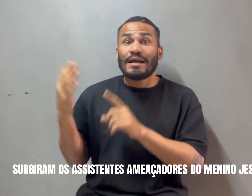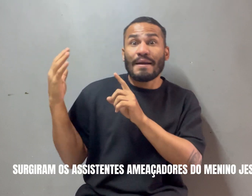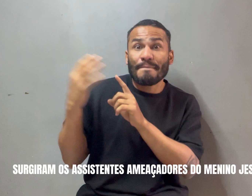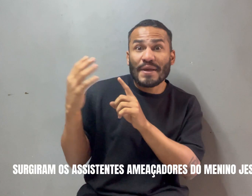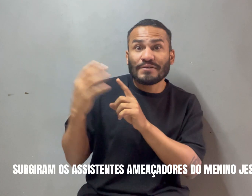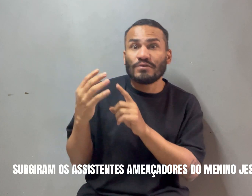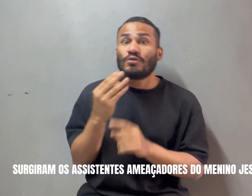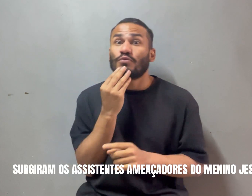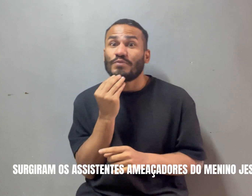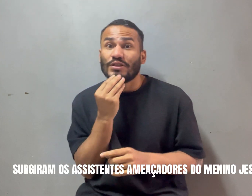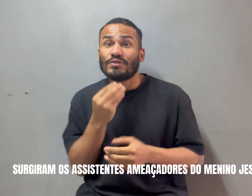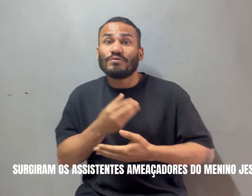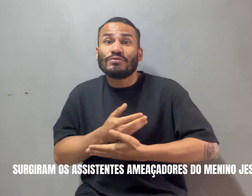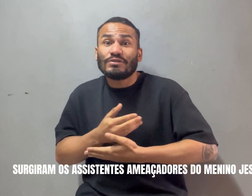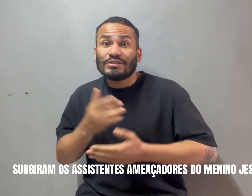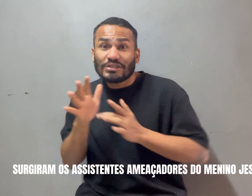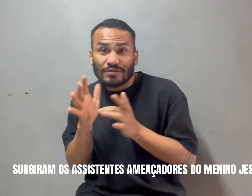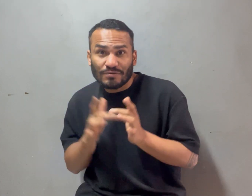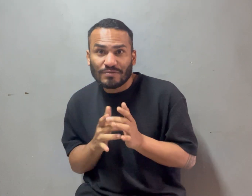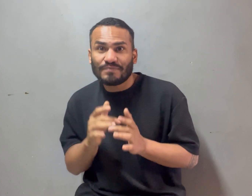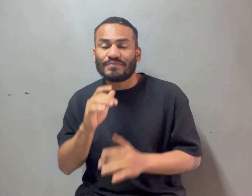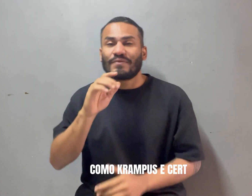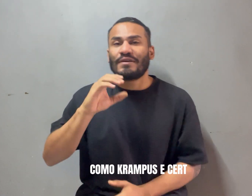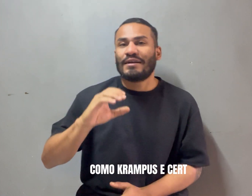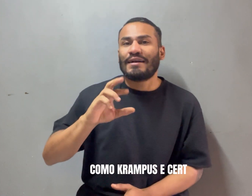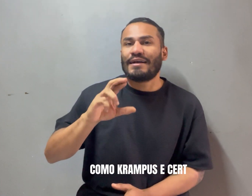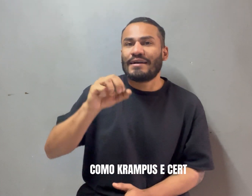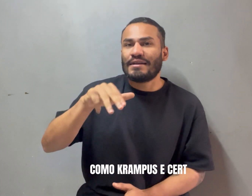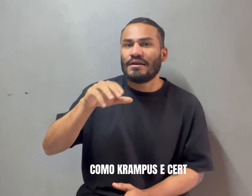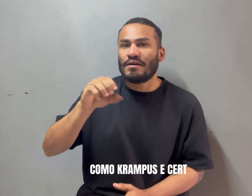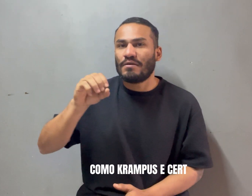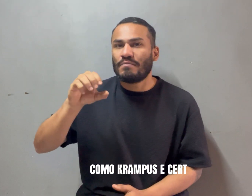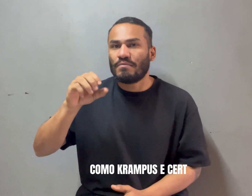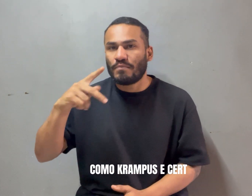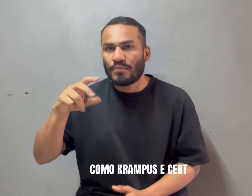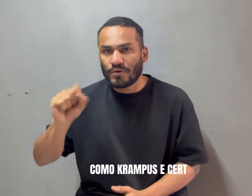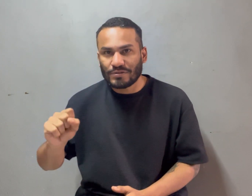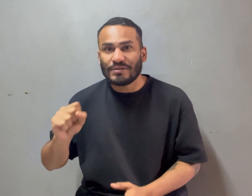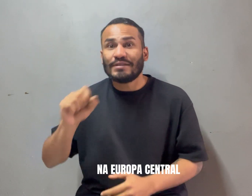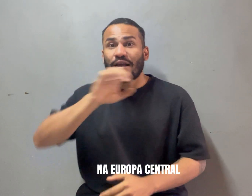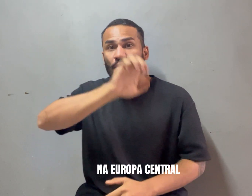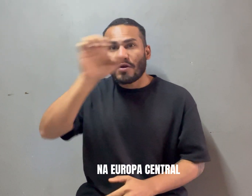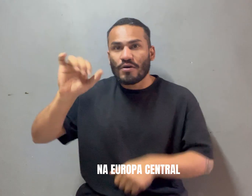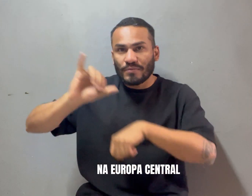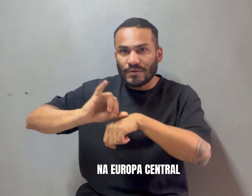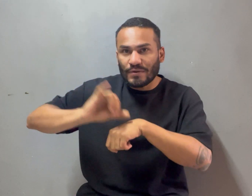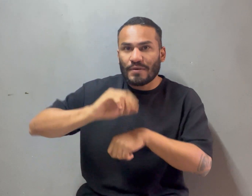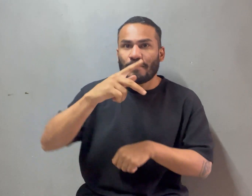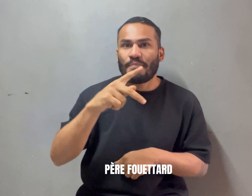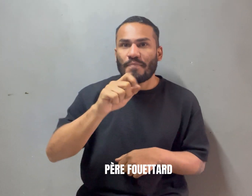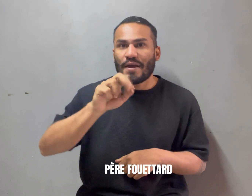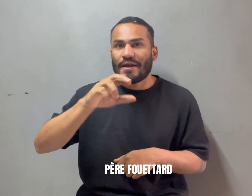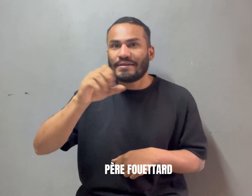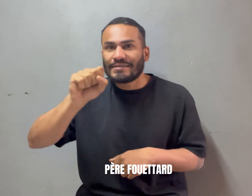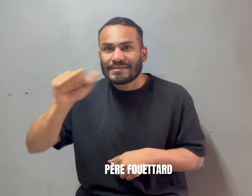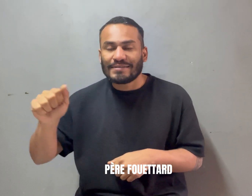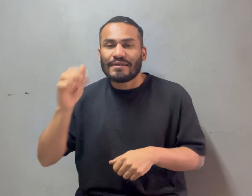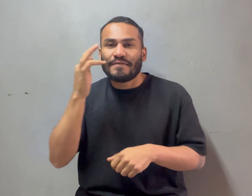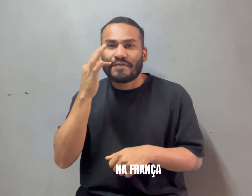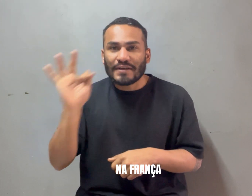assistentes ameaçadores do menino Jesus, como Krampus e Cert, na Europa Central, Père Fouettard, na